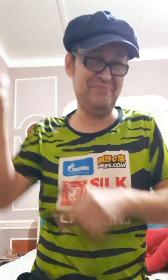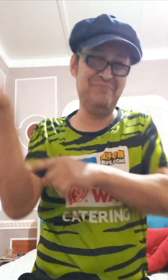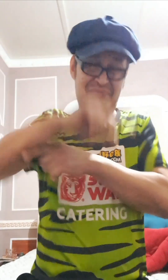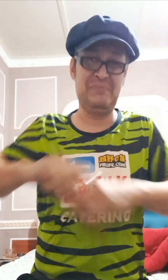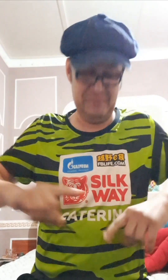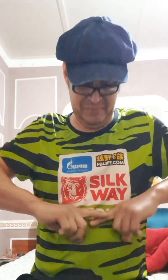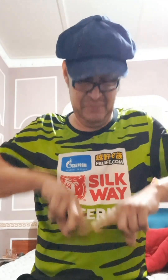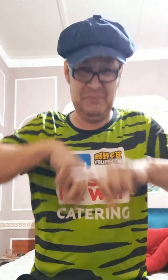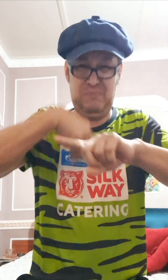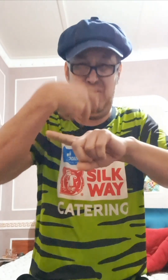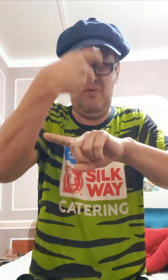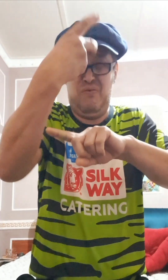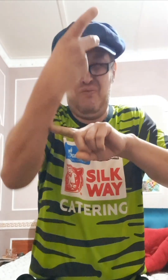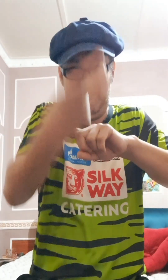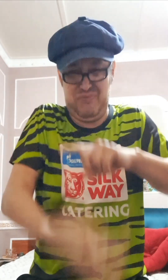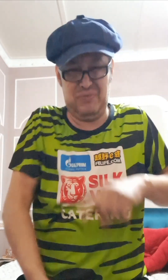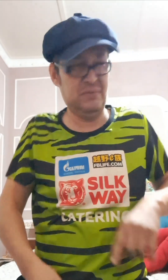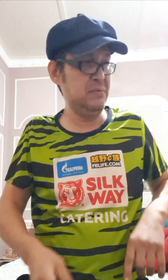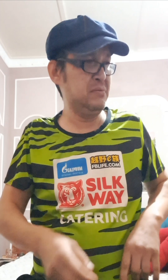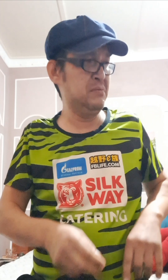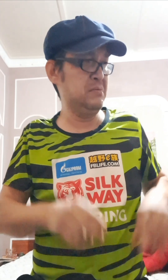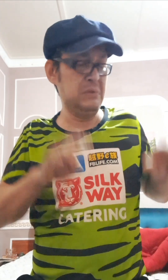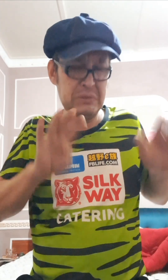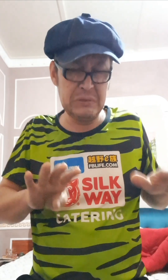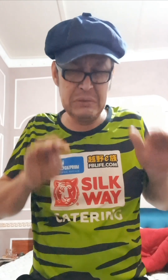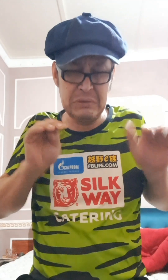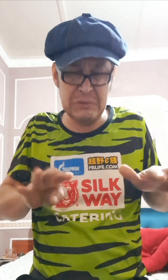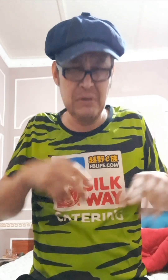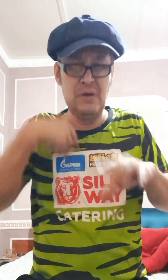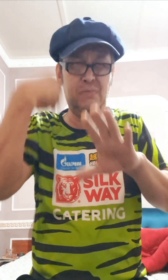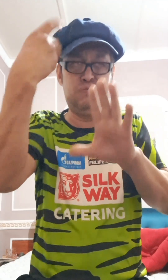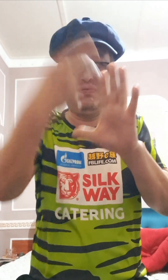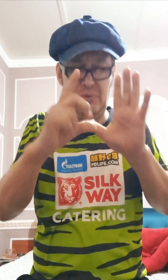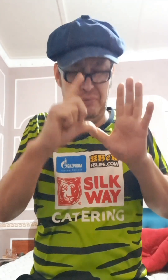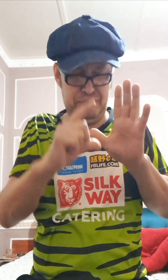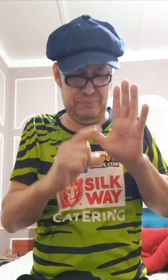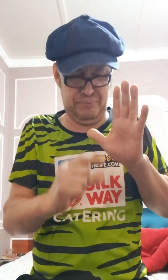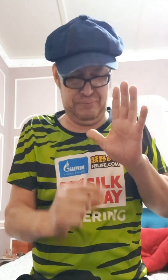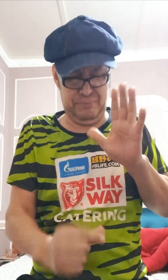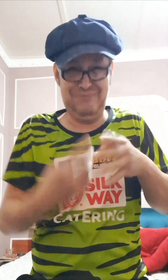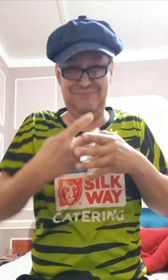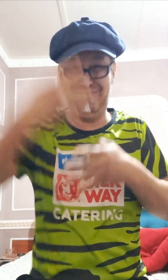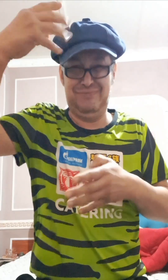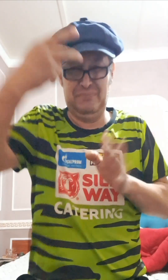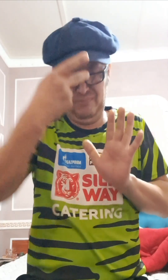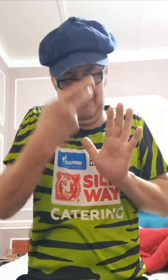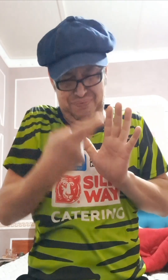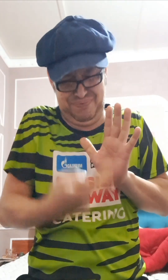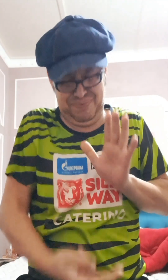del fundador. Los trabajadores inician una pequeña cantidad de levadura en un tanque de acero, alimentándola con una mezcla de